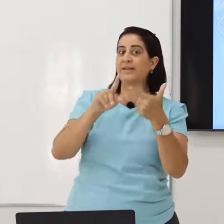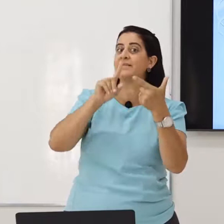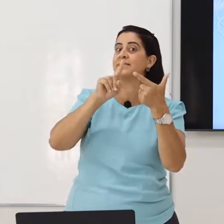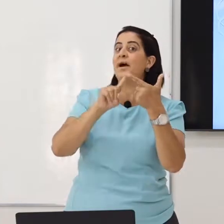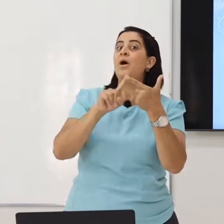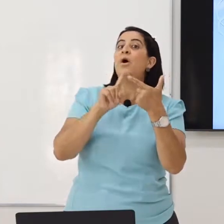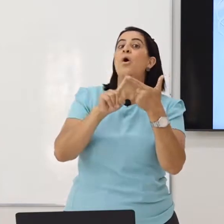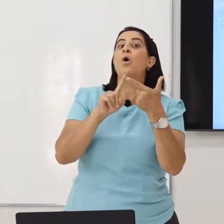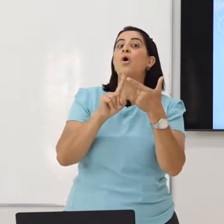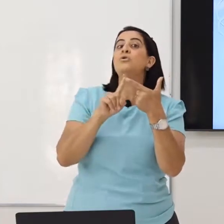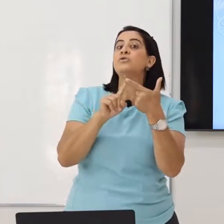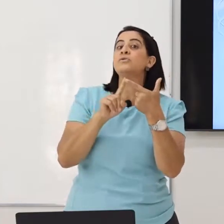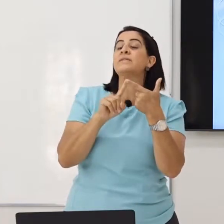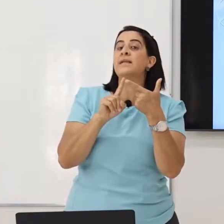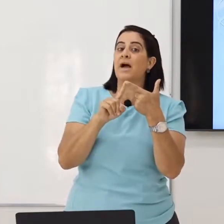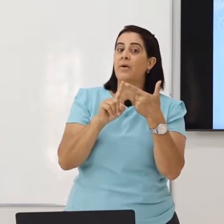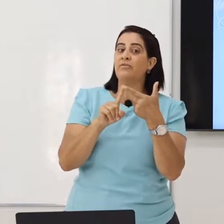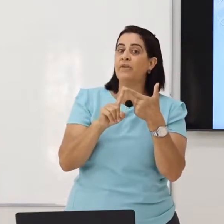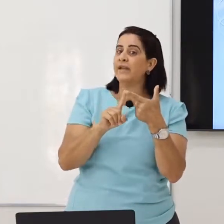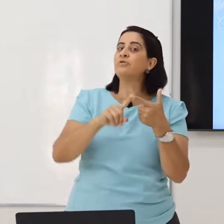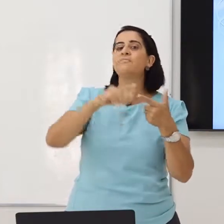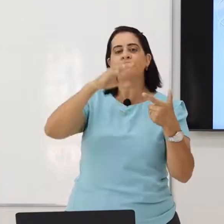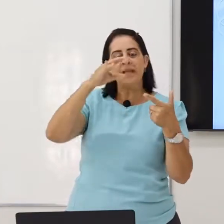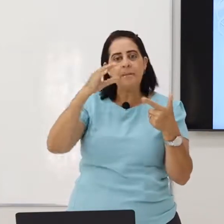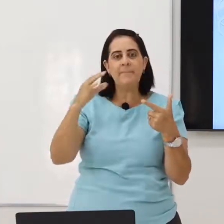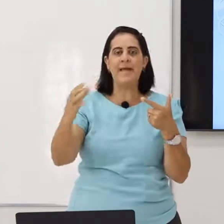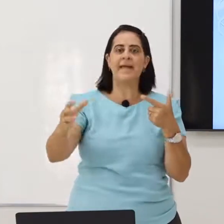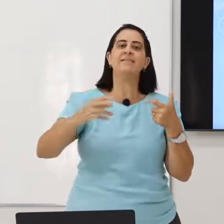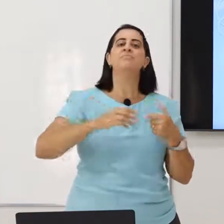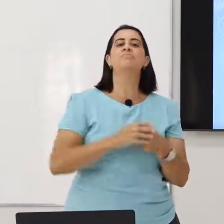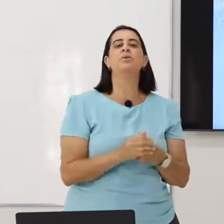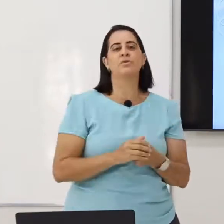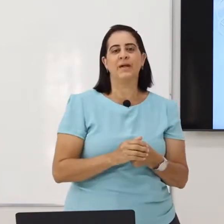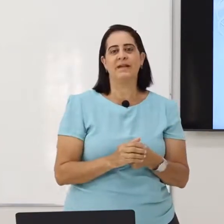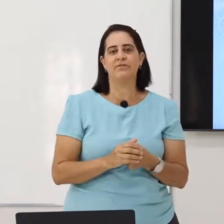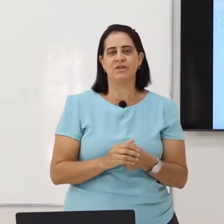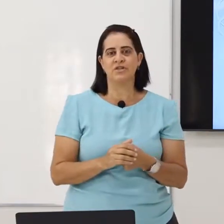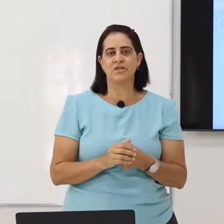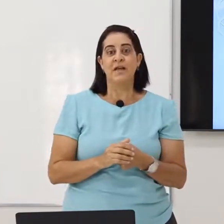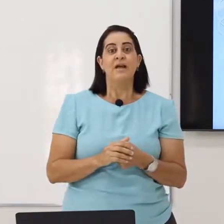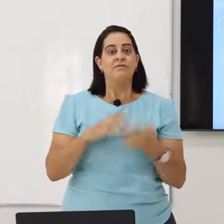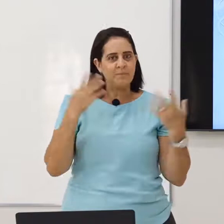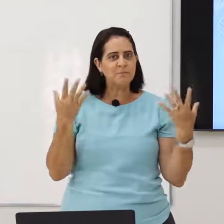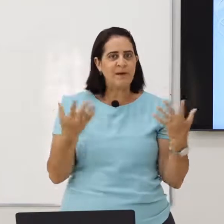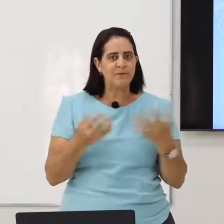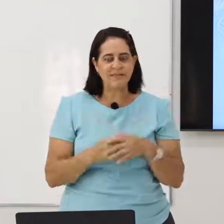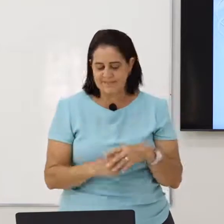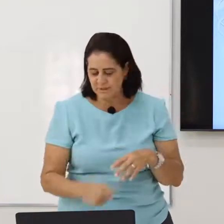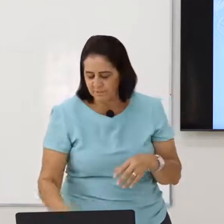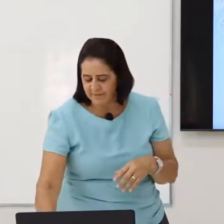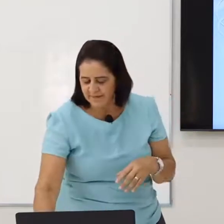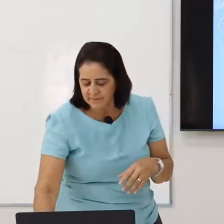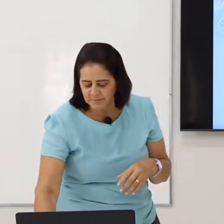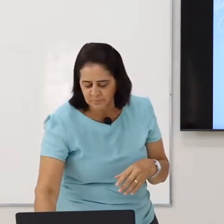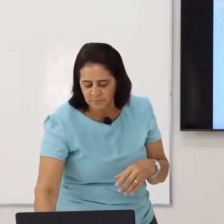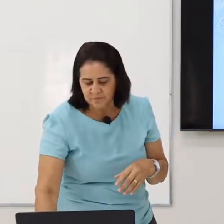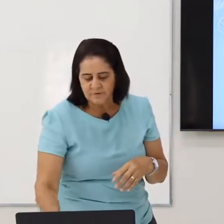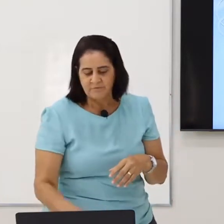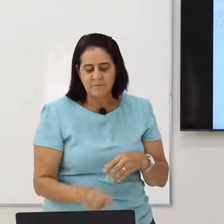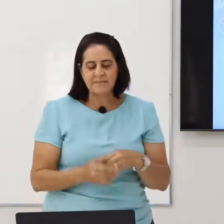importância. Onde o sinal é feito, também muito relevante. Vamos para o terceiro parâmetro? Vamos